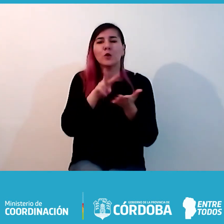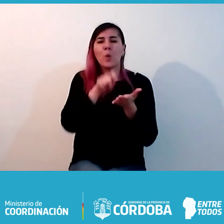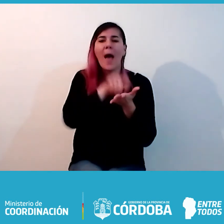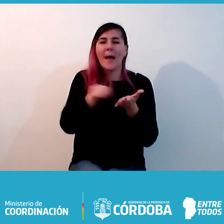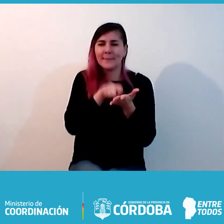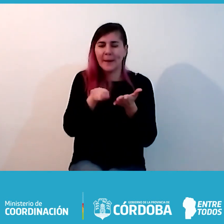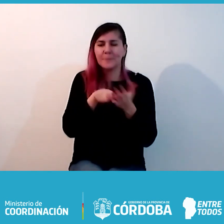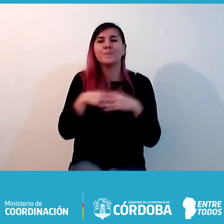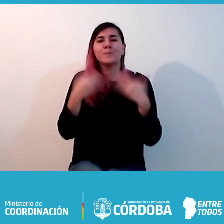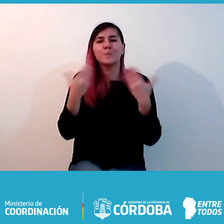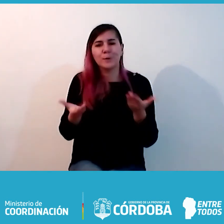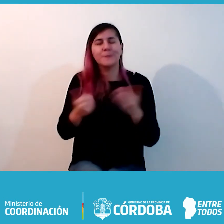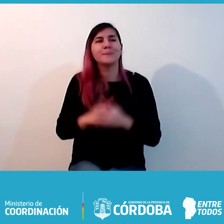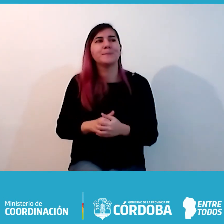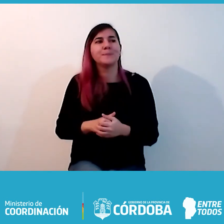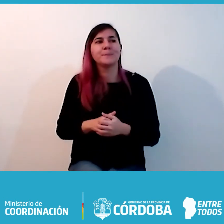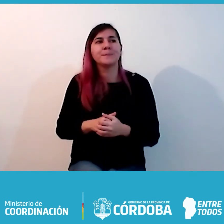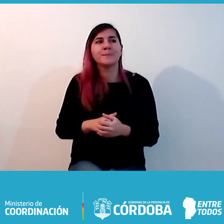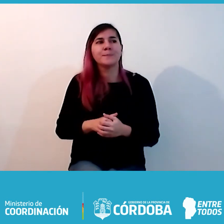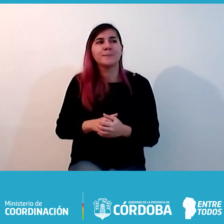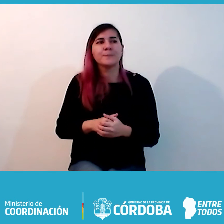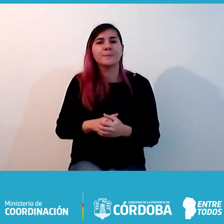acta. Bueno, vamos a